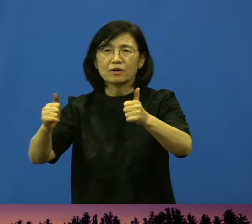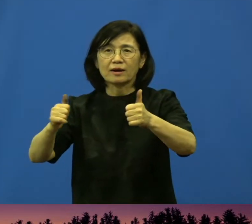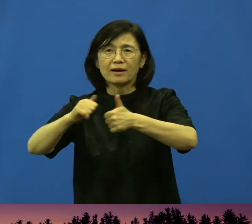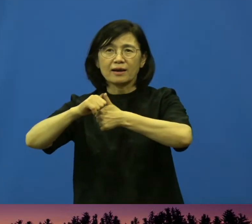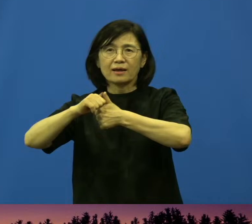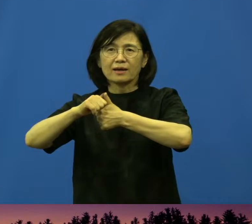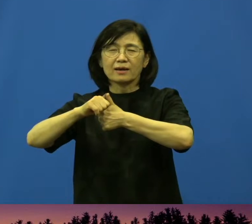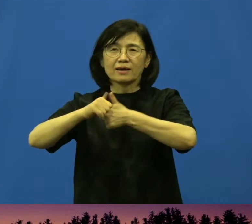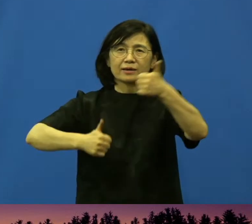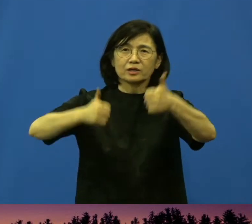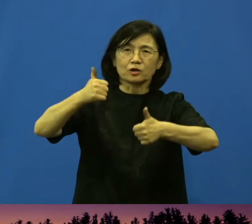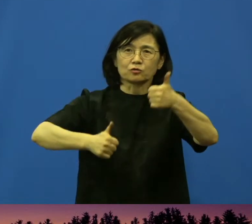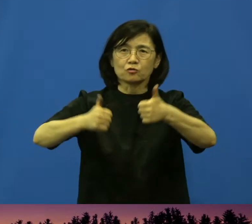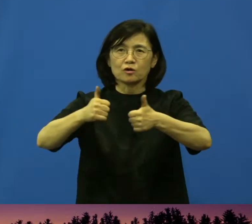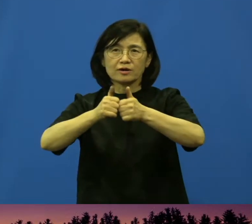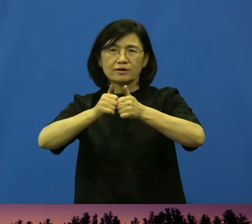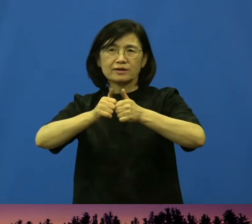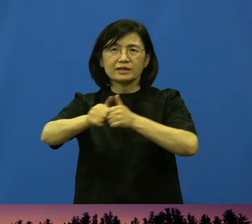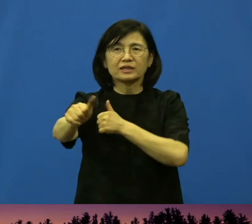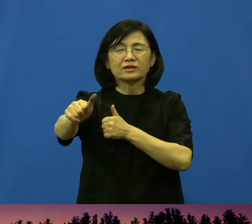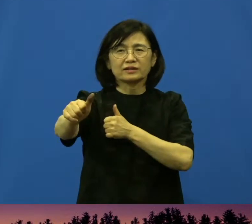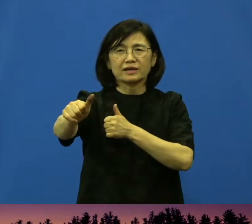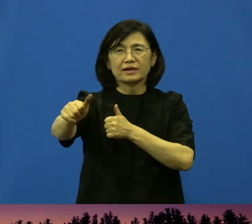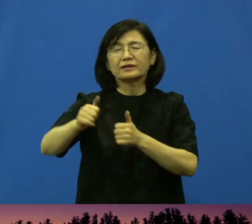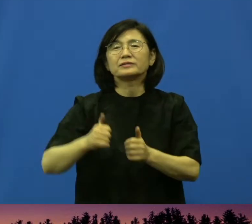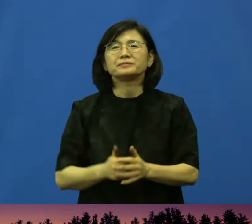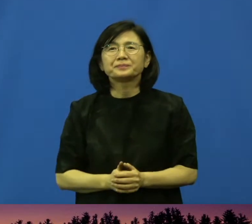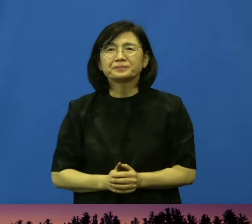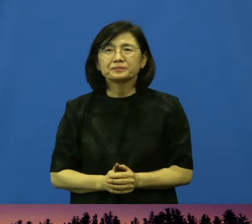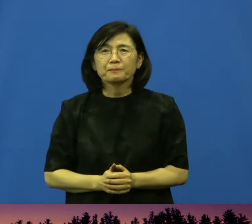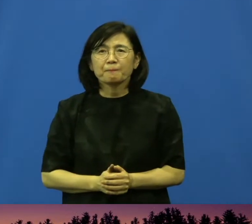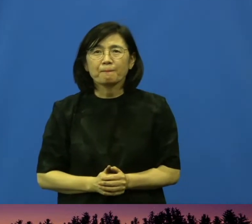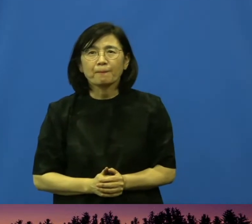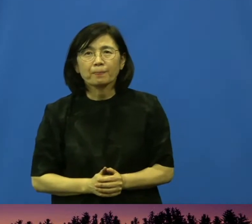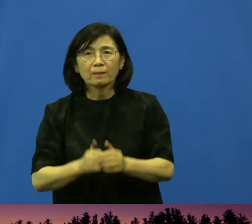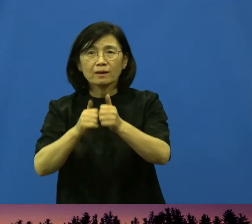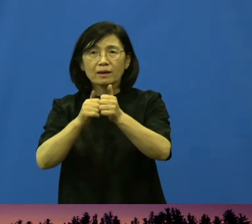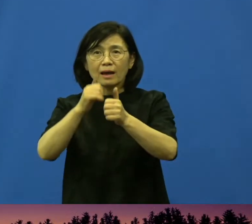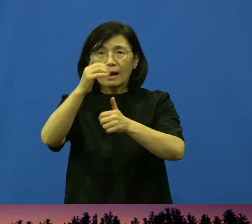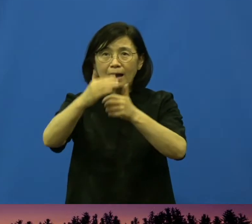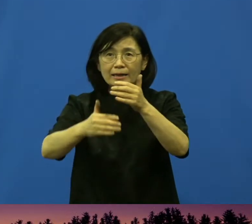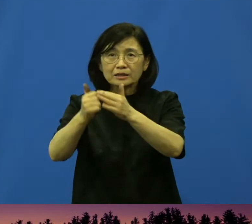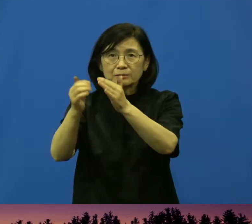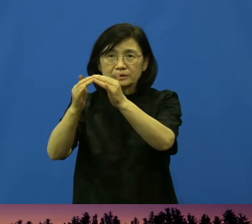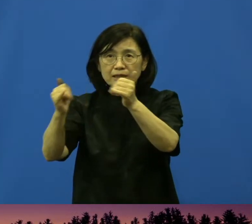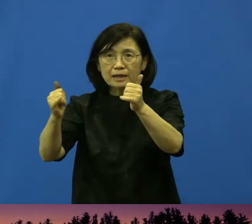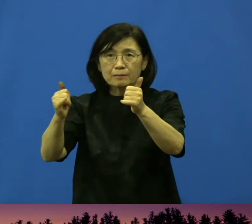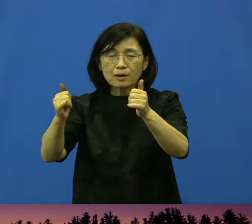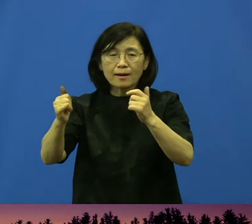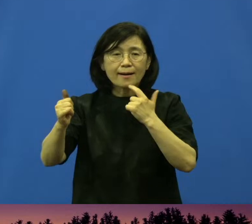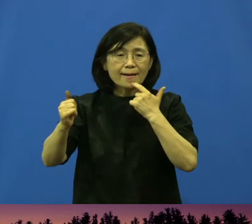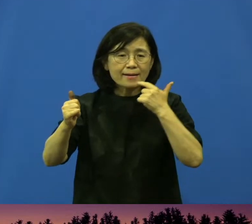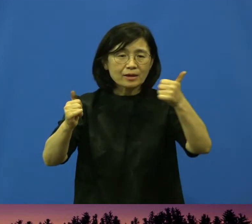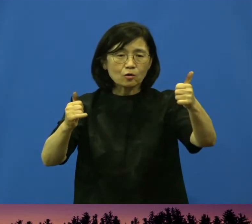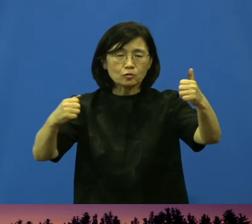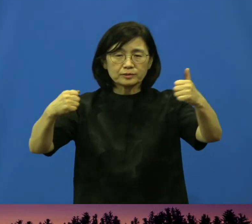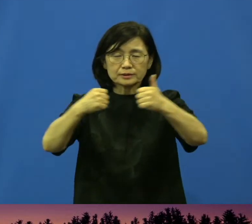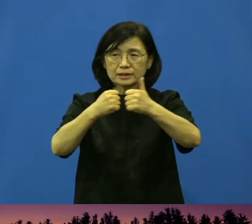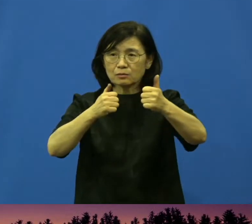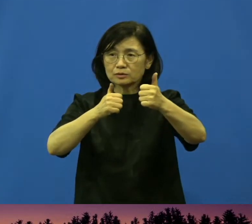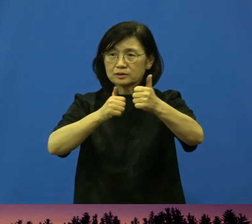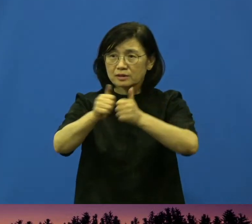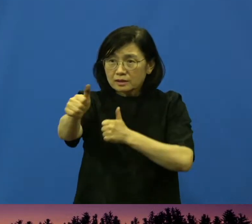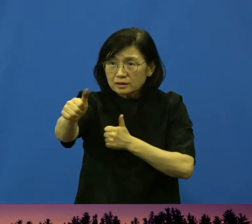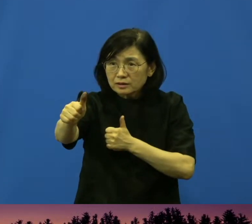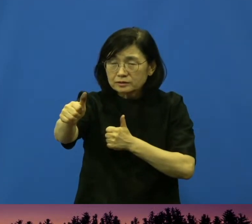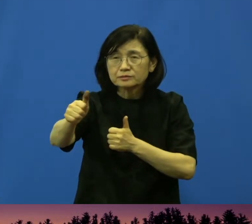자, 이겼다라고 하는 표현을 쓰는데 여기에서 우리가 조금 더 깊이 들여다봐야 돼요. 자, 하나님과 싸워 이겼다. 여기서 많은